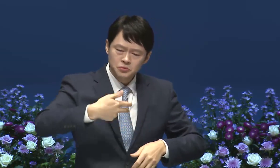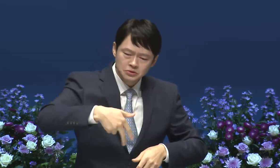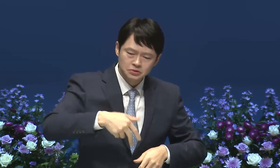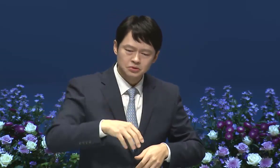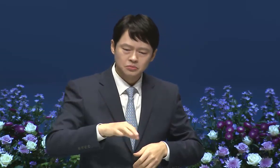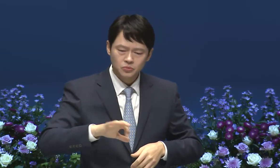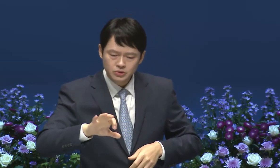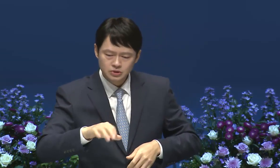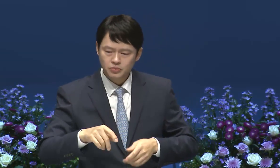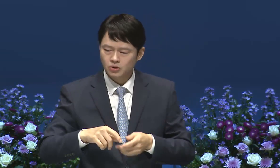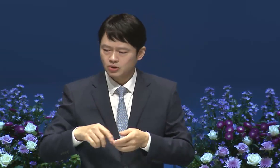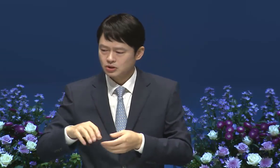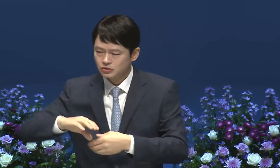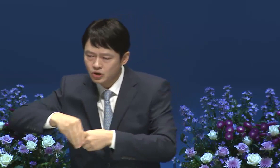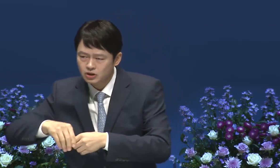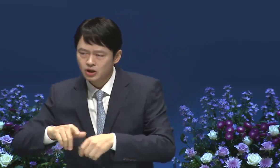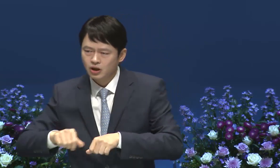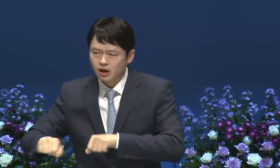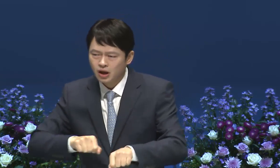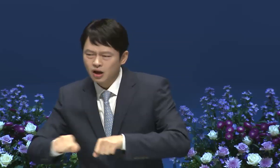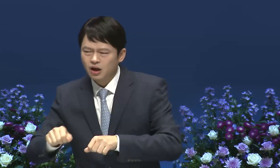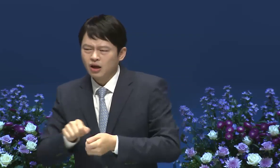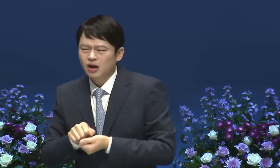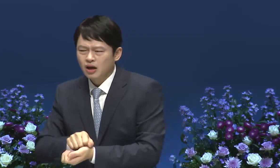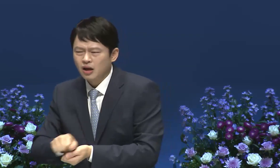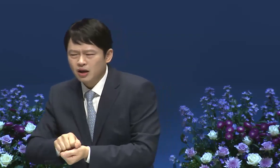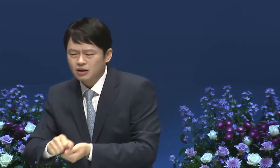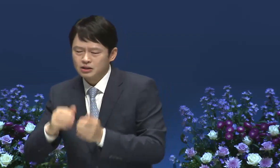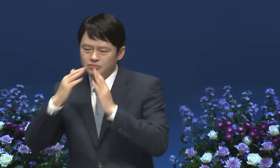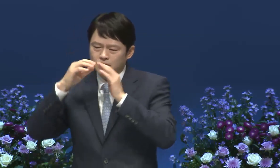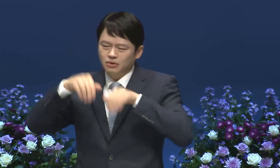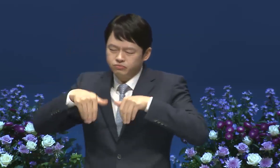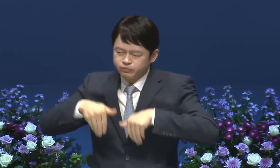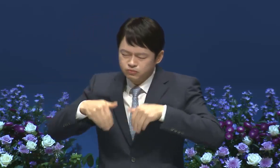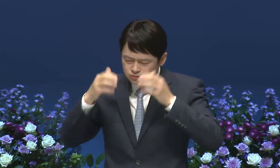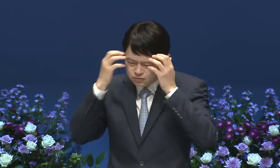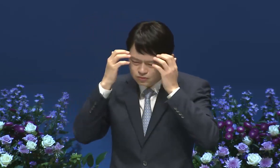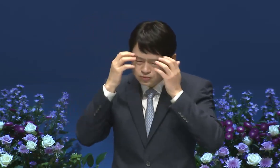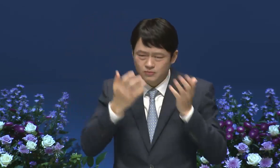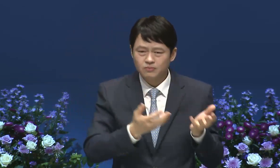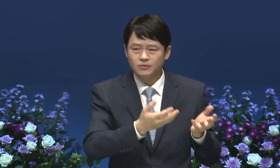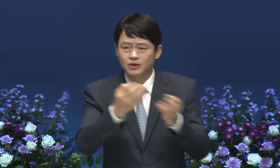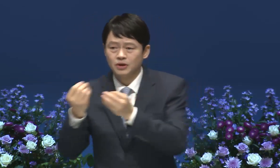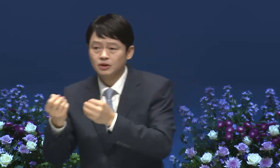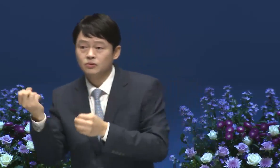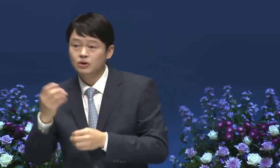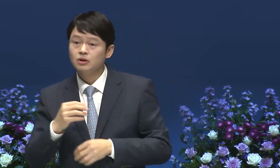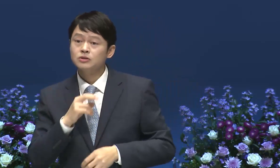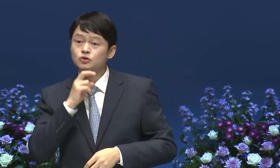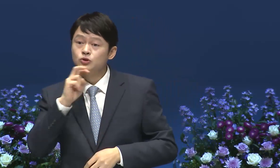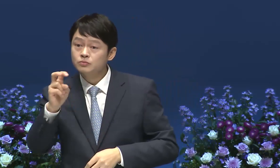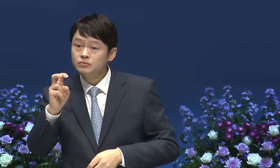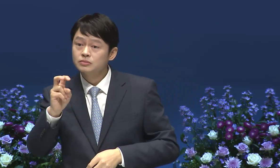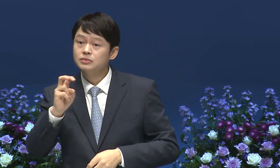집에서 가정일만 시키고 잡다한 일만 시키는 그 현장을 보고 굉장히 마음이 아팠습니다.